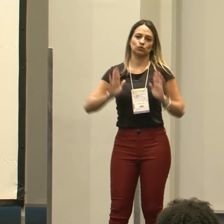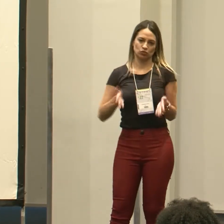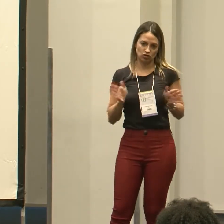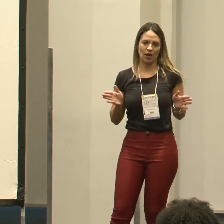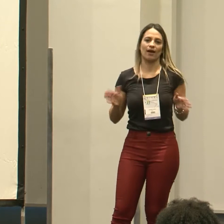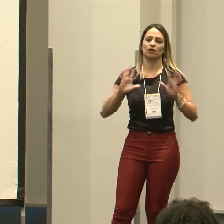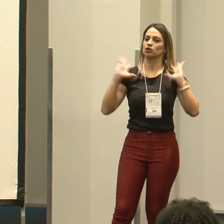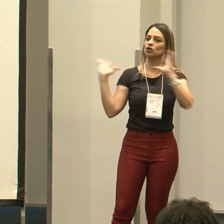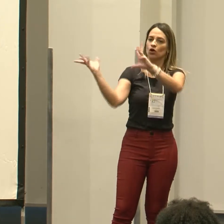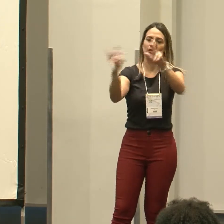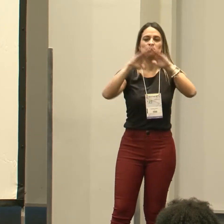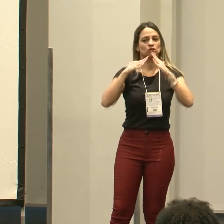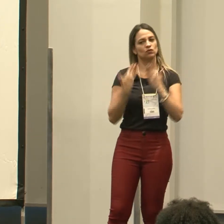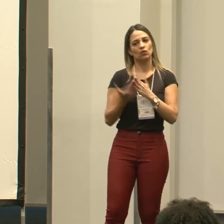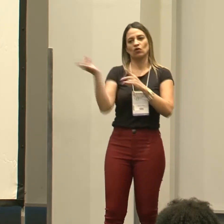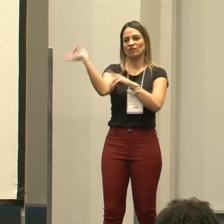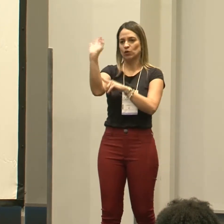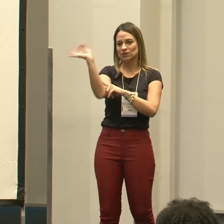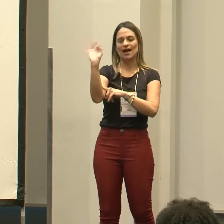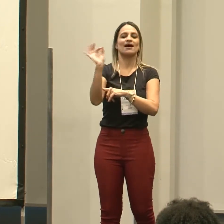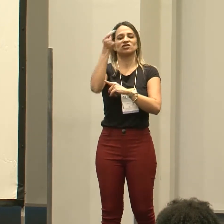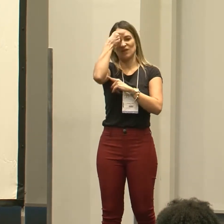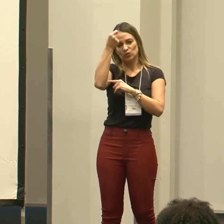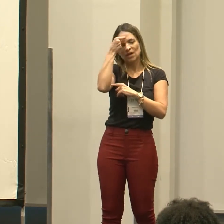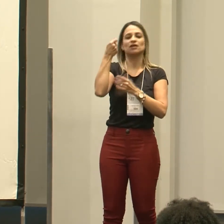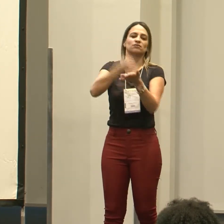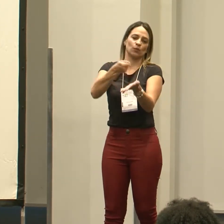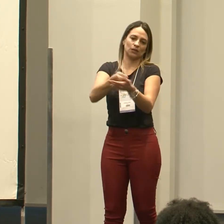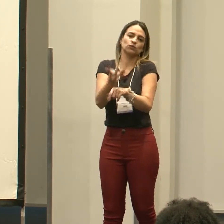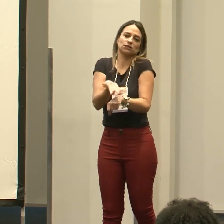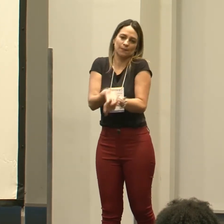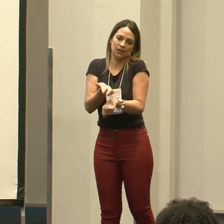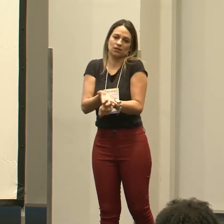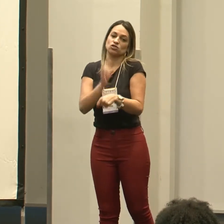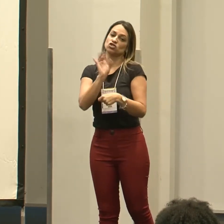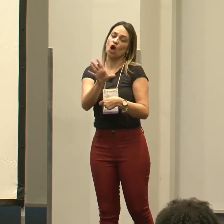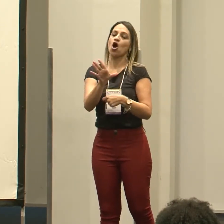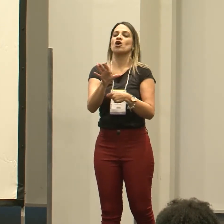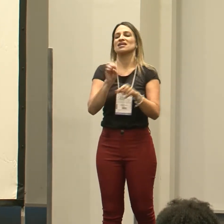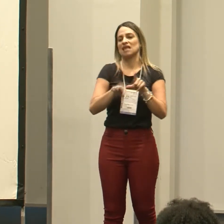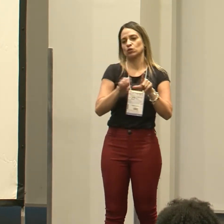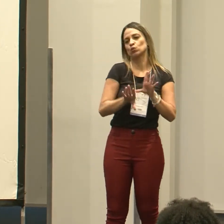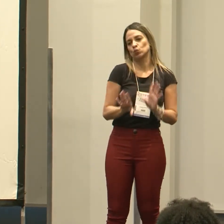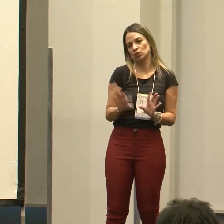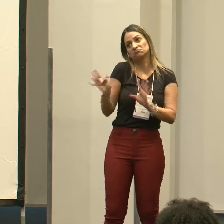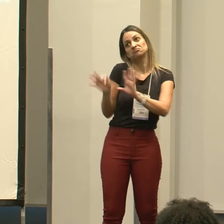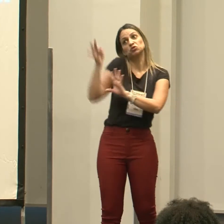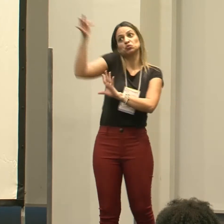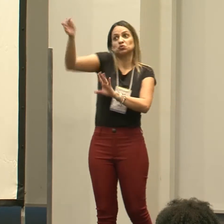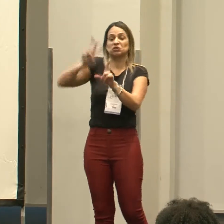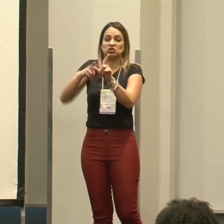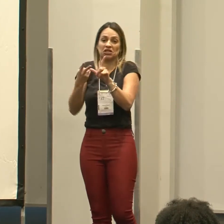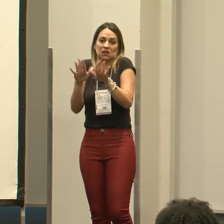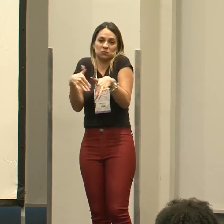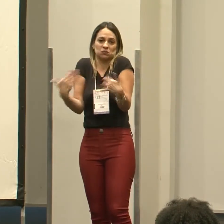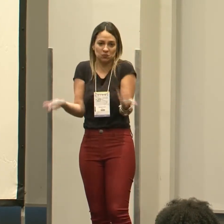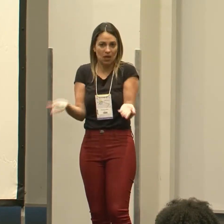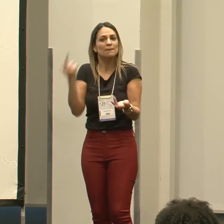Ok. Então falei aqui do reconhecimento, que as escolas, as faculdades têm a obrigação das disciplinas, principalmente as